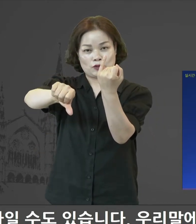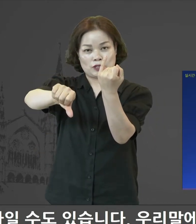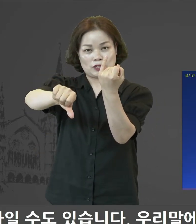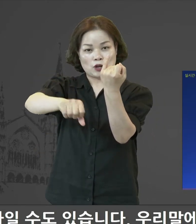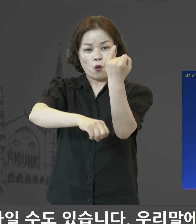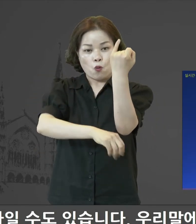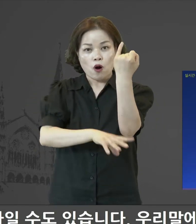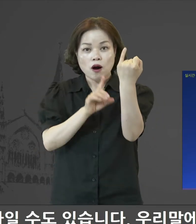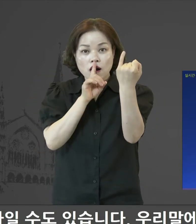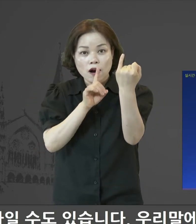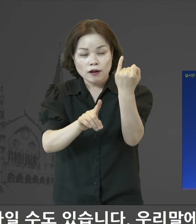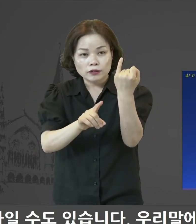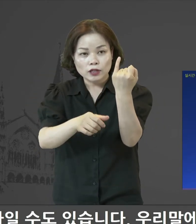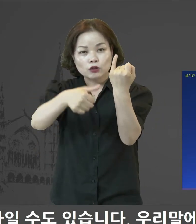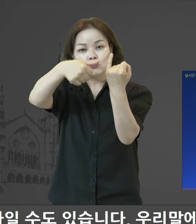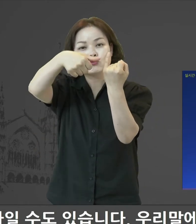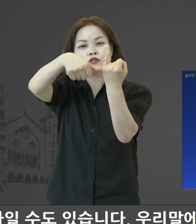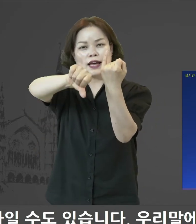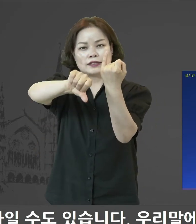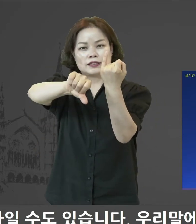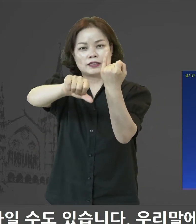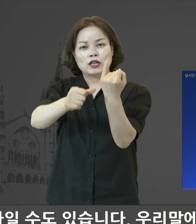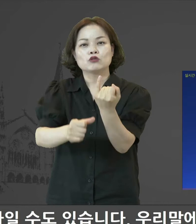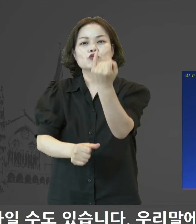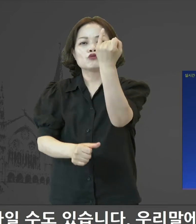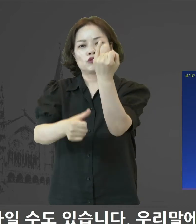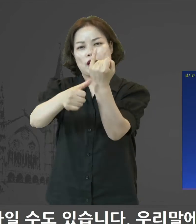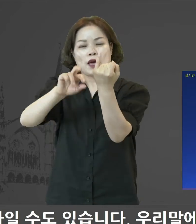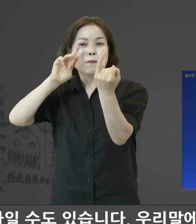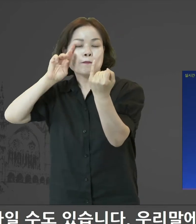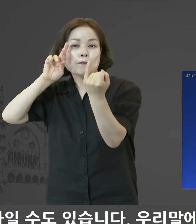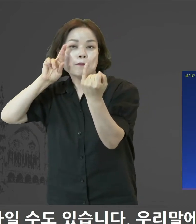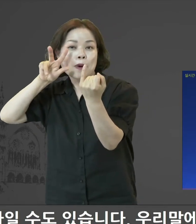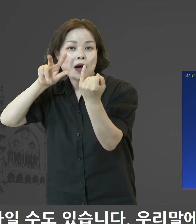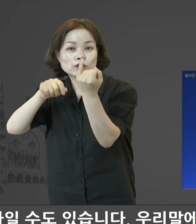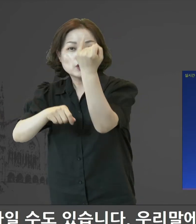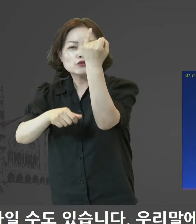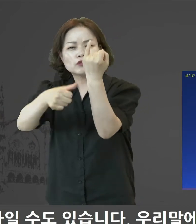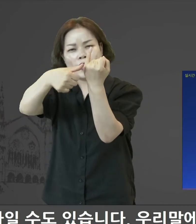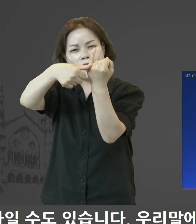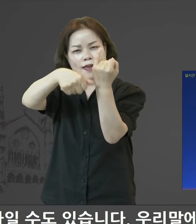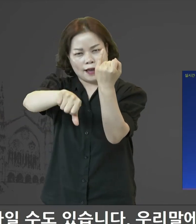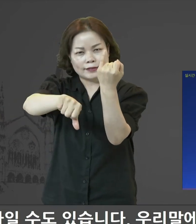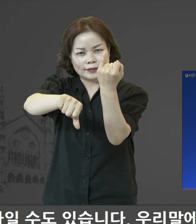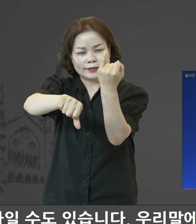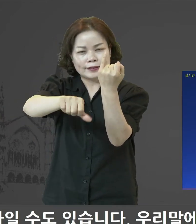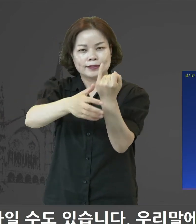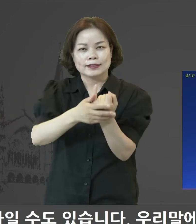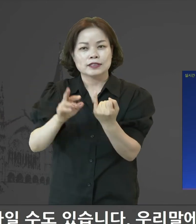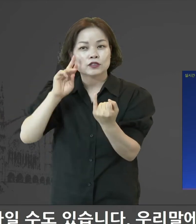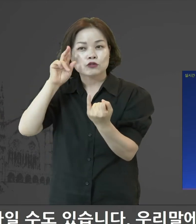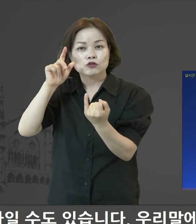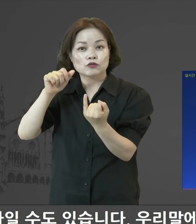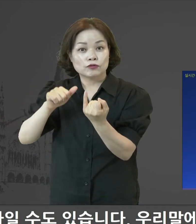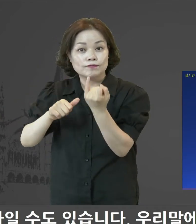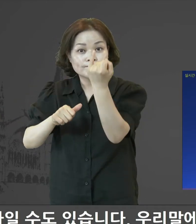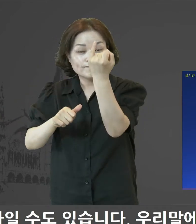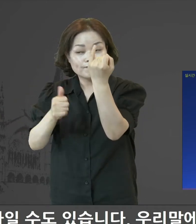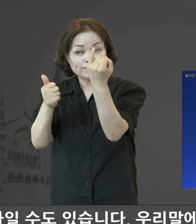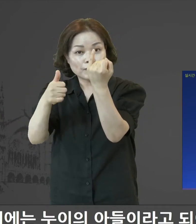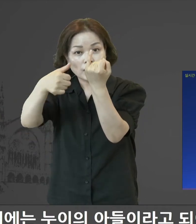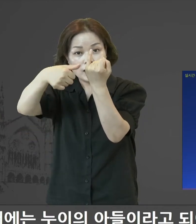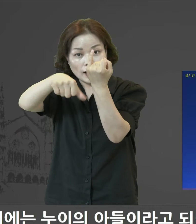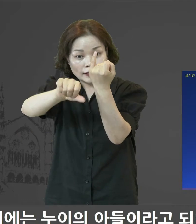누이의 아들. 그러니까 여기 생질은 누이의 아들입니다. 누나일 것 같아요. 누나의 아들이 예루살렘에